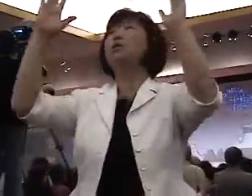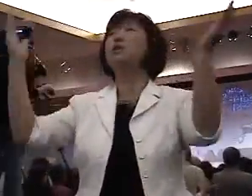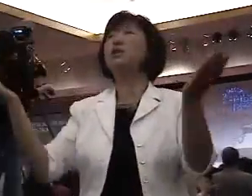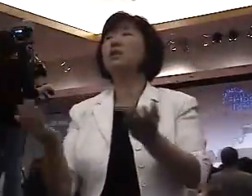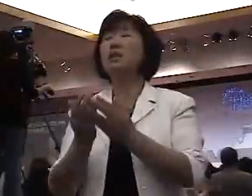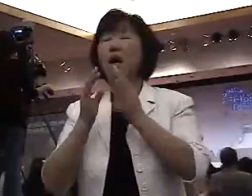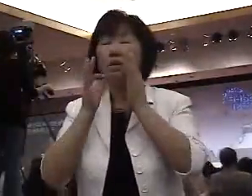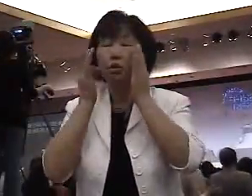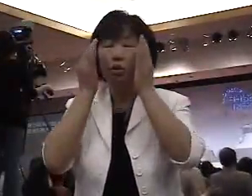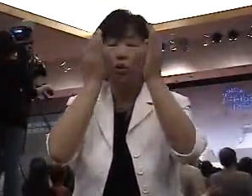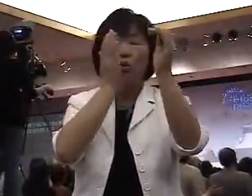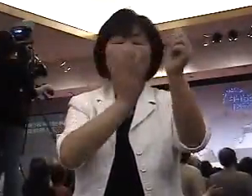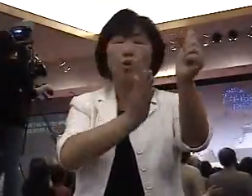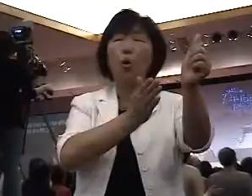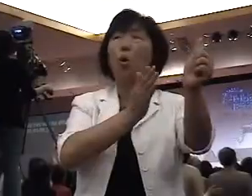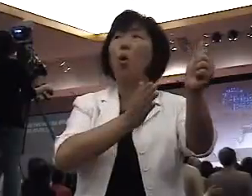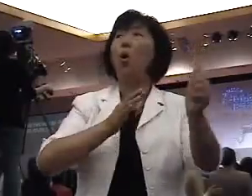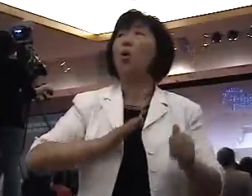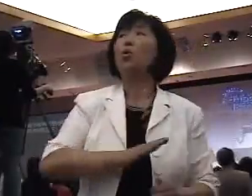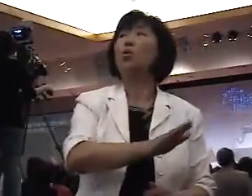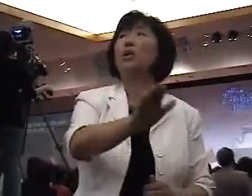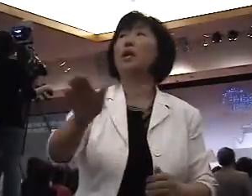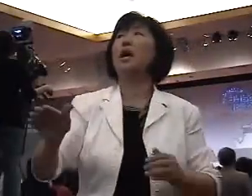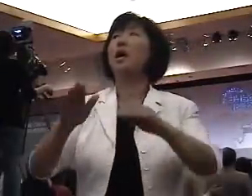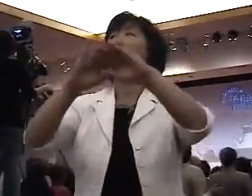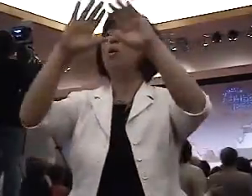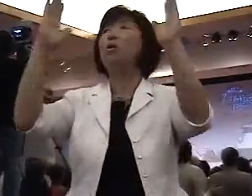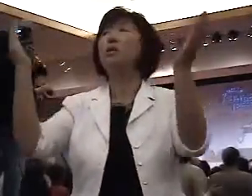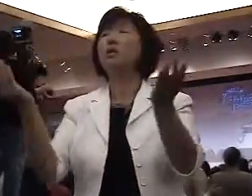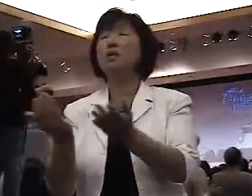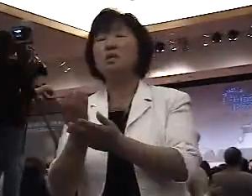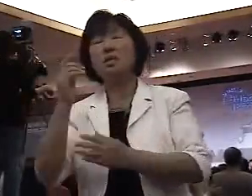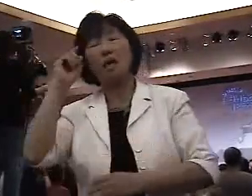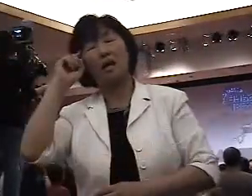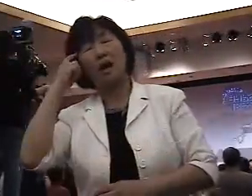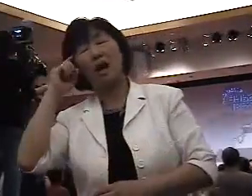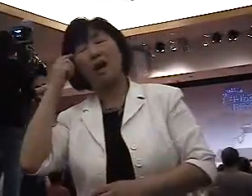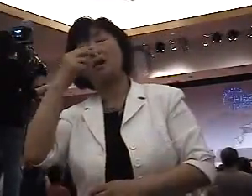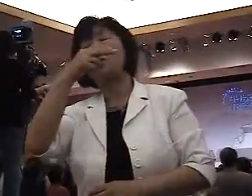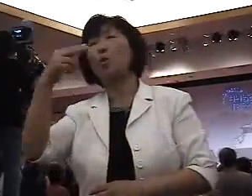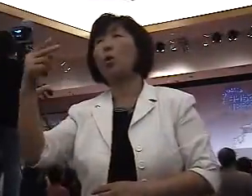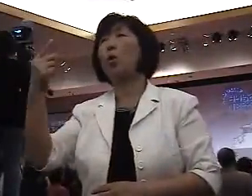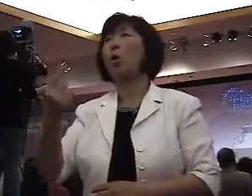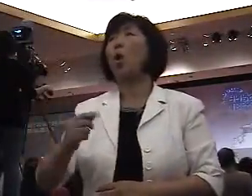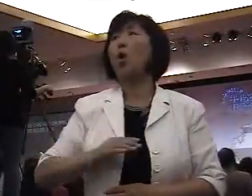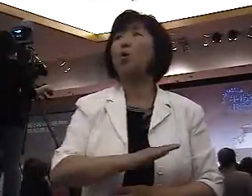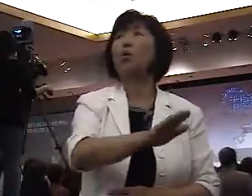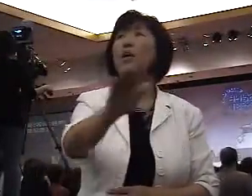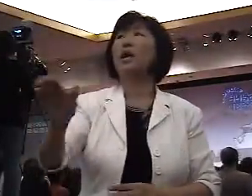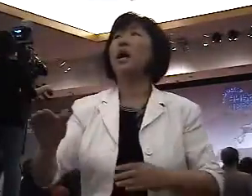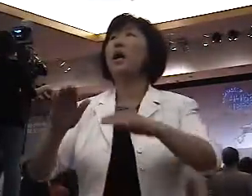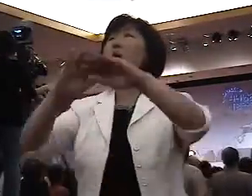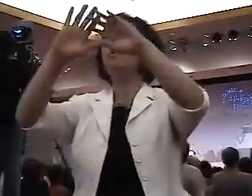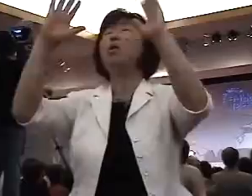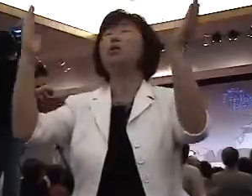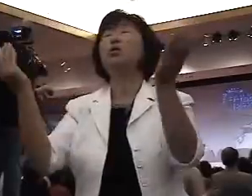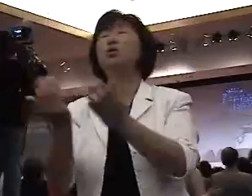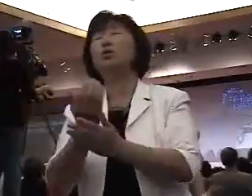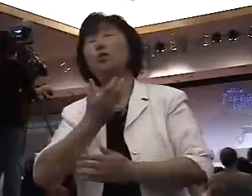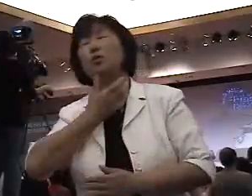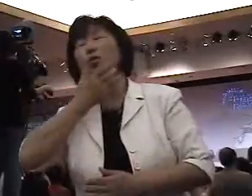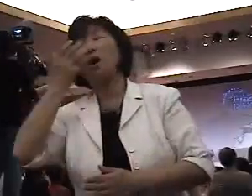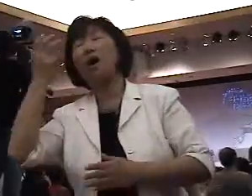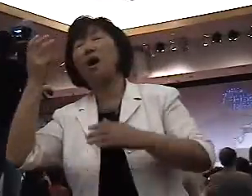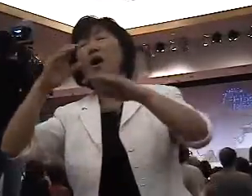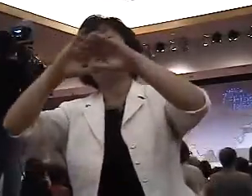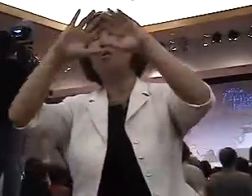우리의 모든 강구도, 우리의 모든 생각도, 우리의